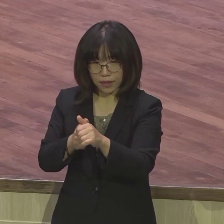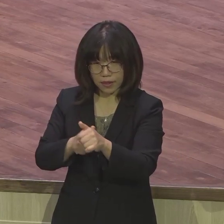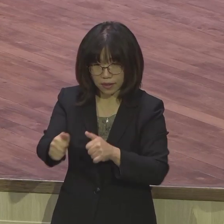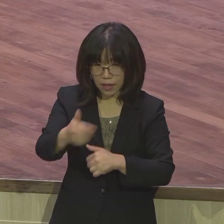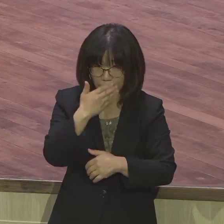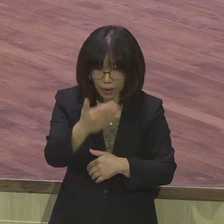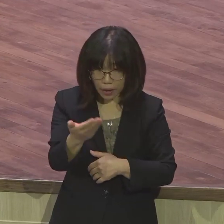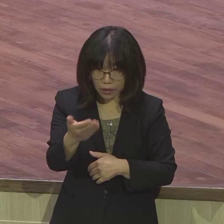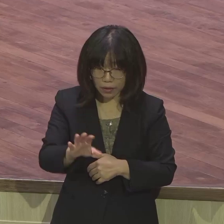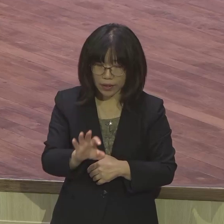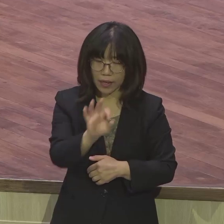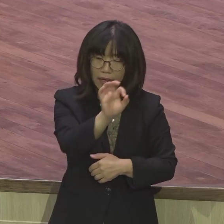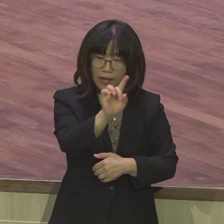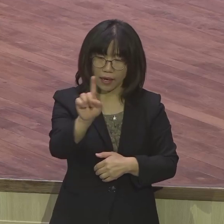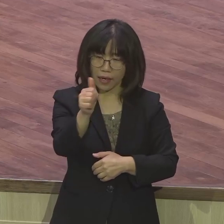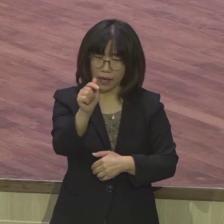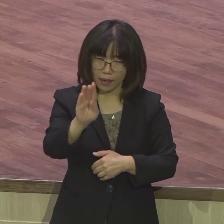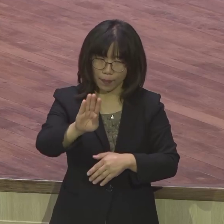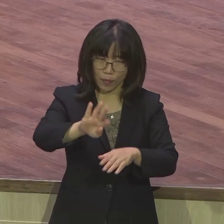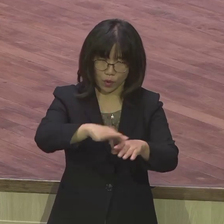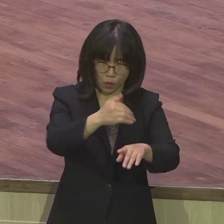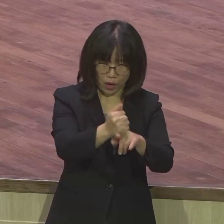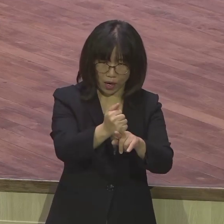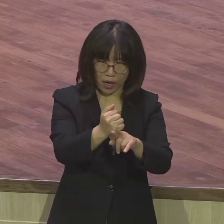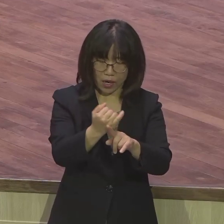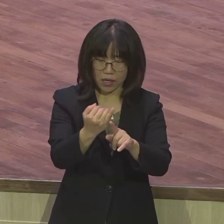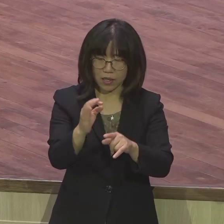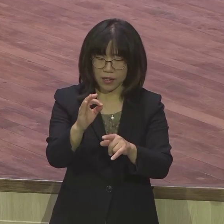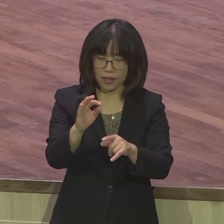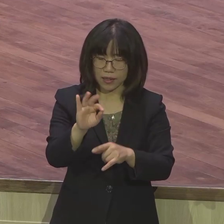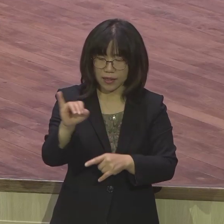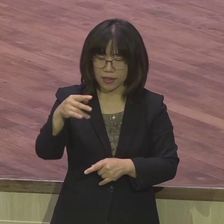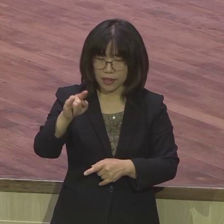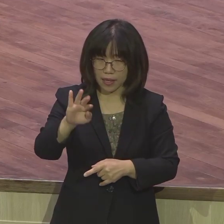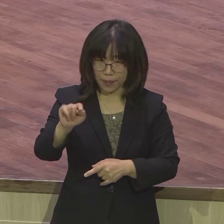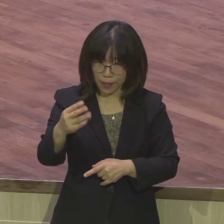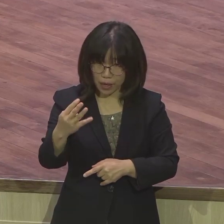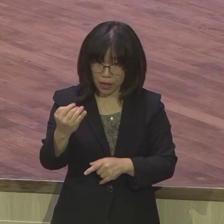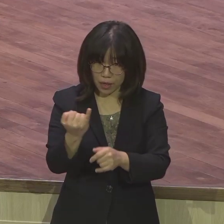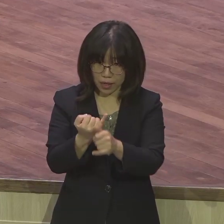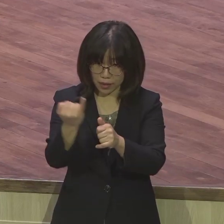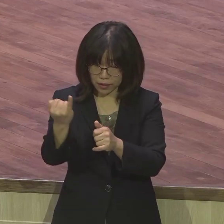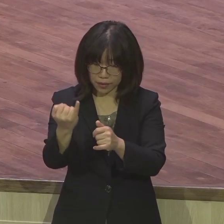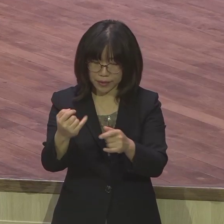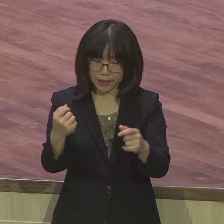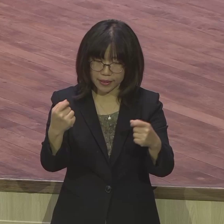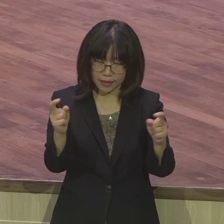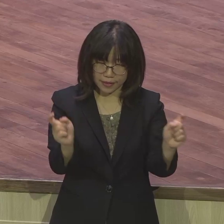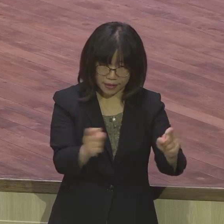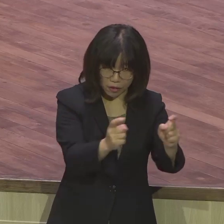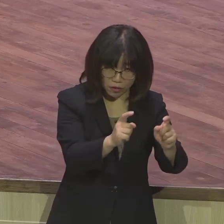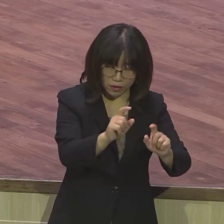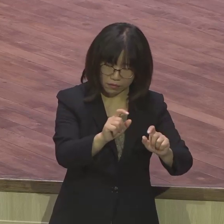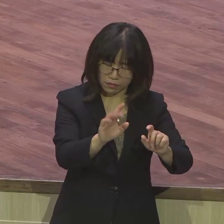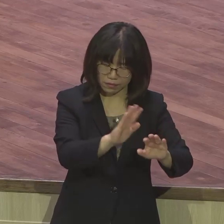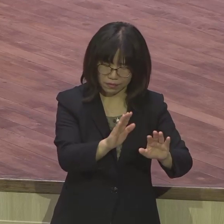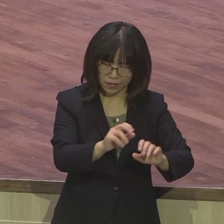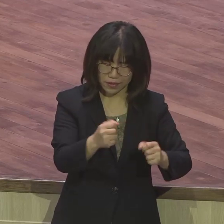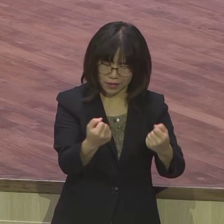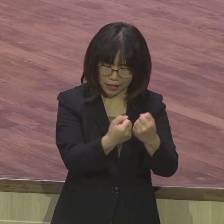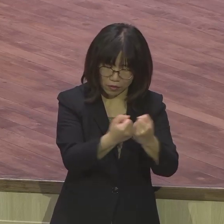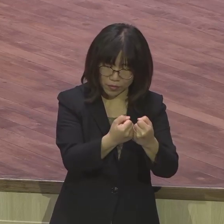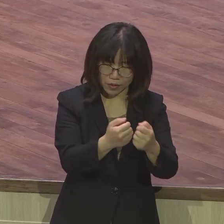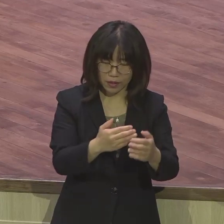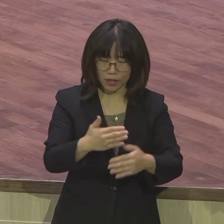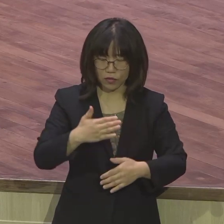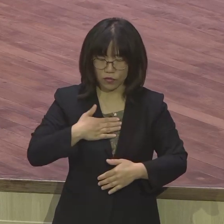아합 왕과 이세벨과 싸움은 육신의 싸움이 아니라 영적 싸움인데 고린도후서 10장 4절에도 보면 우리의